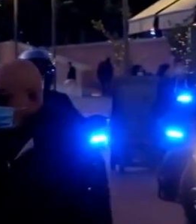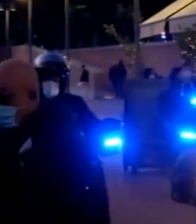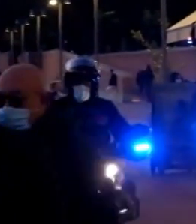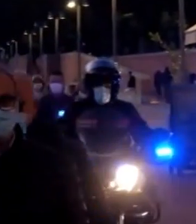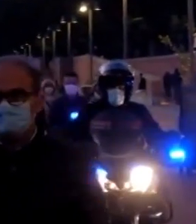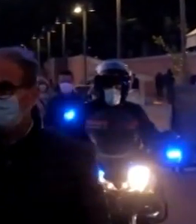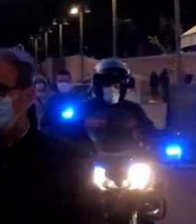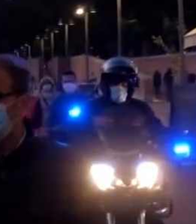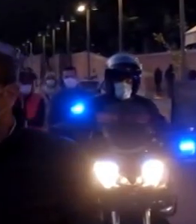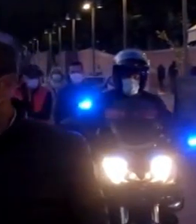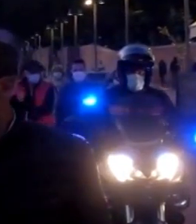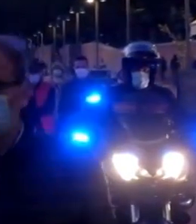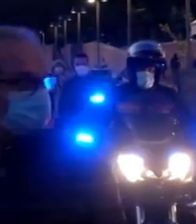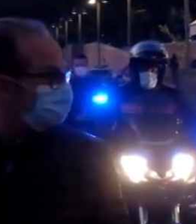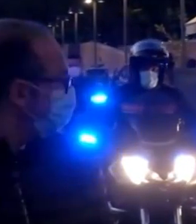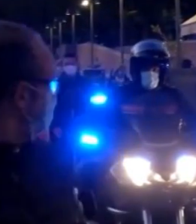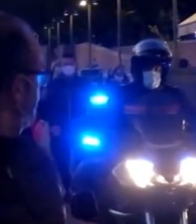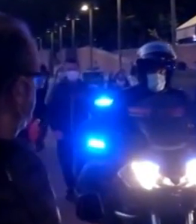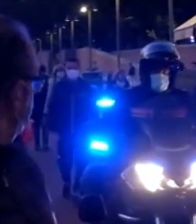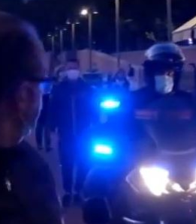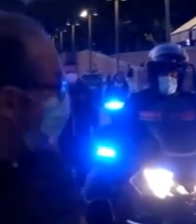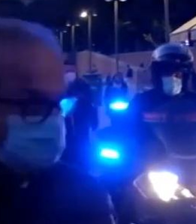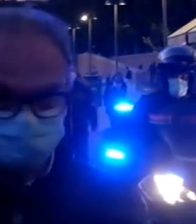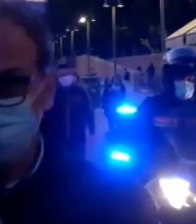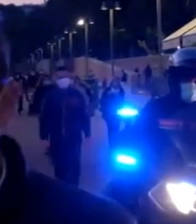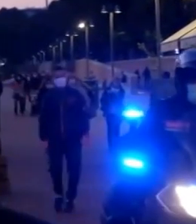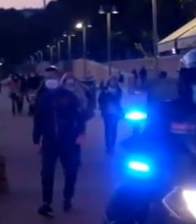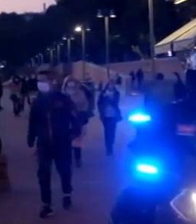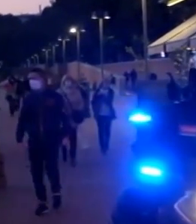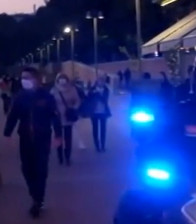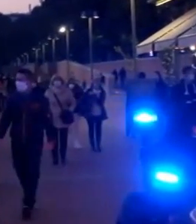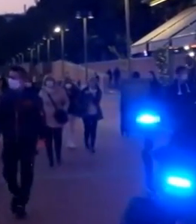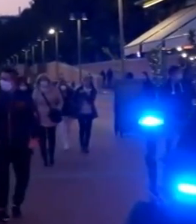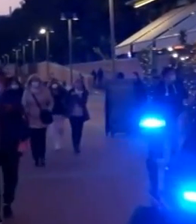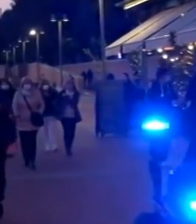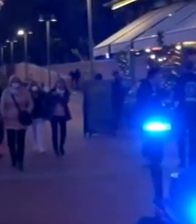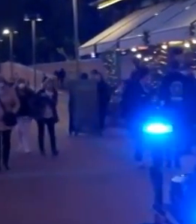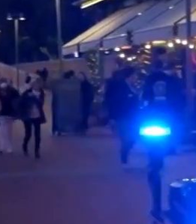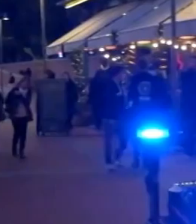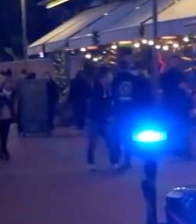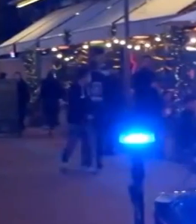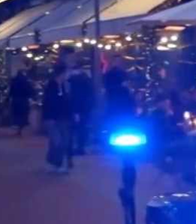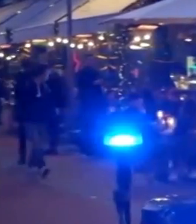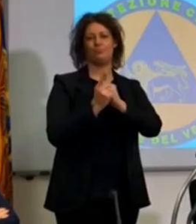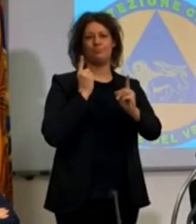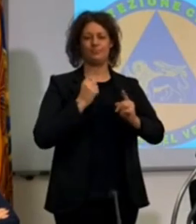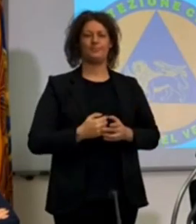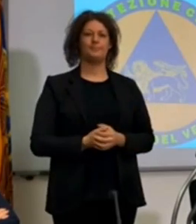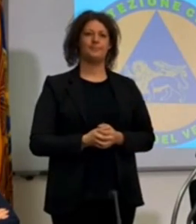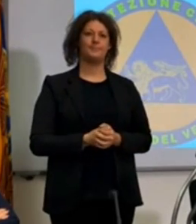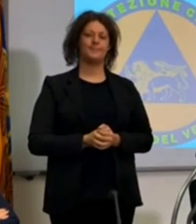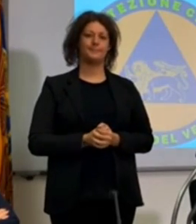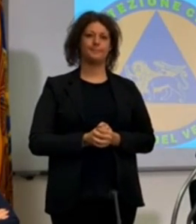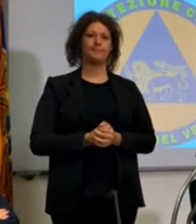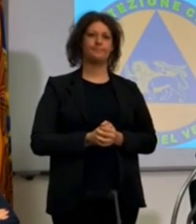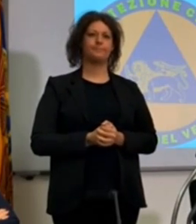centri storici, nelle zone dello struscio, nelle zone dove comunque si va a fare comunemente la passeggiata. E